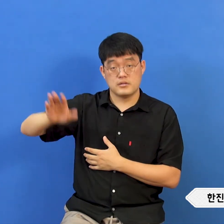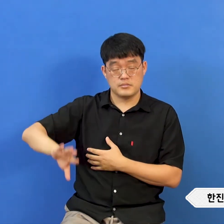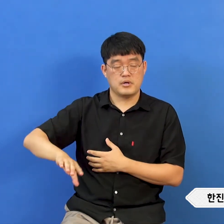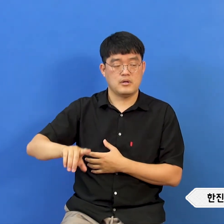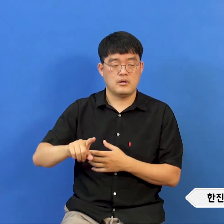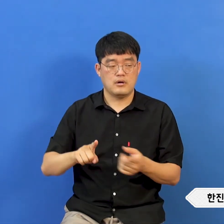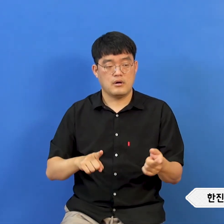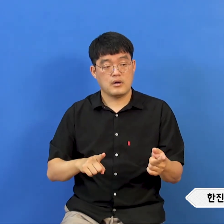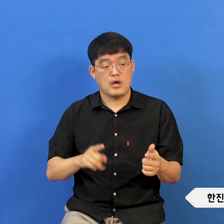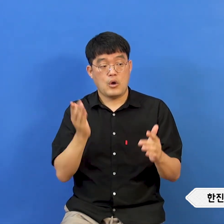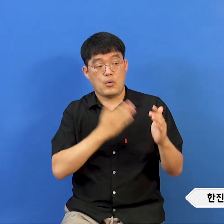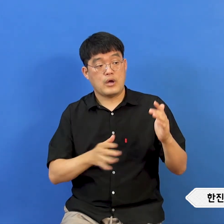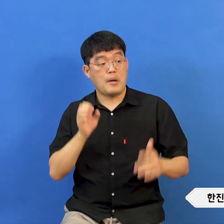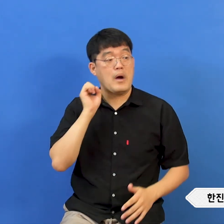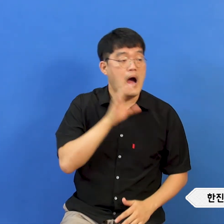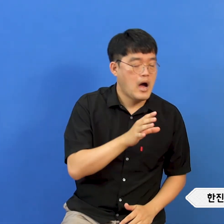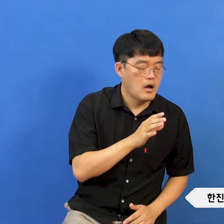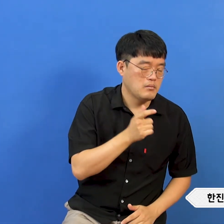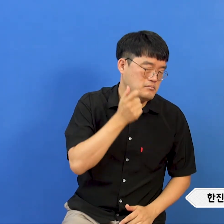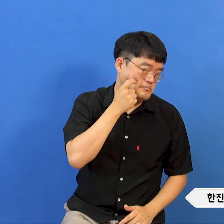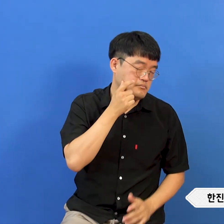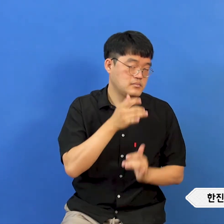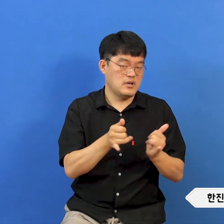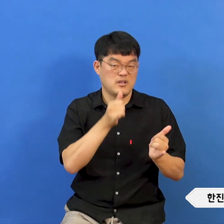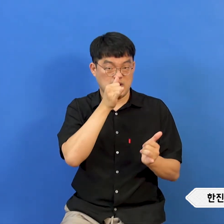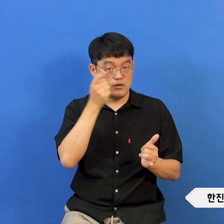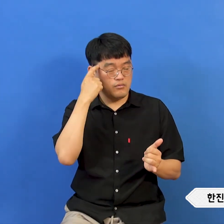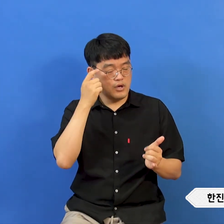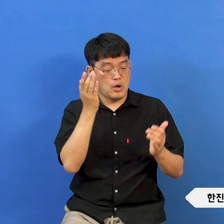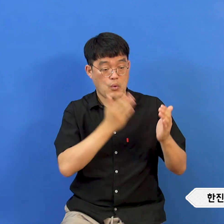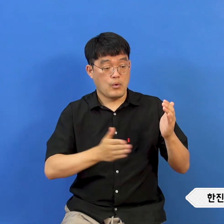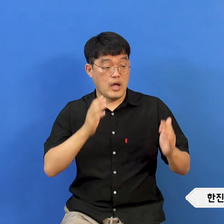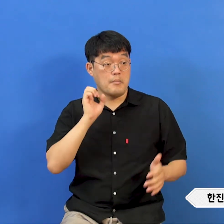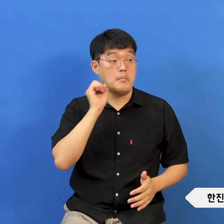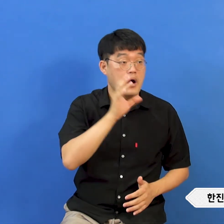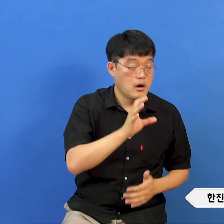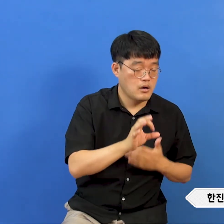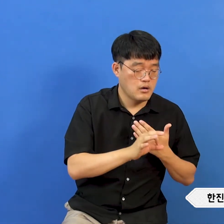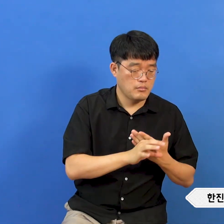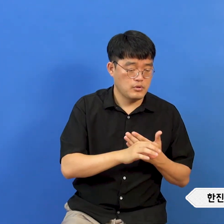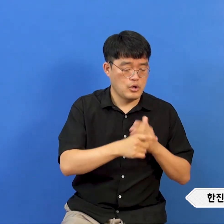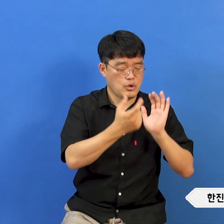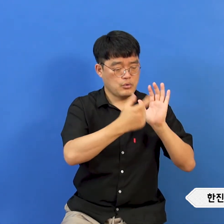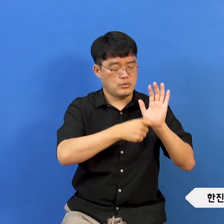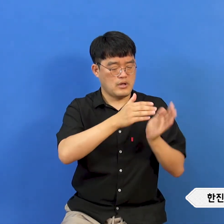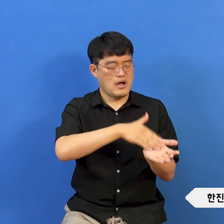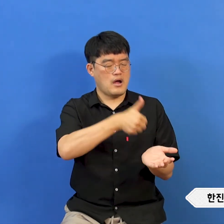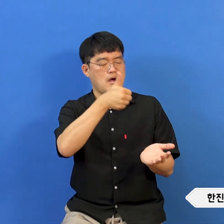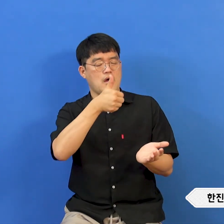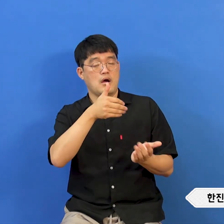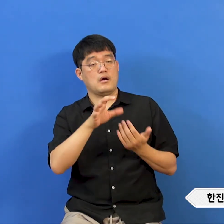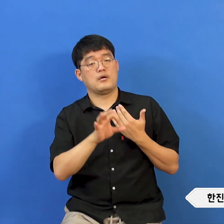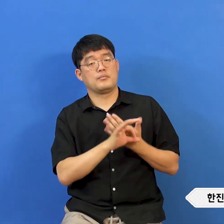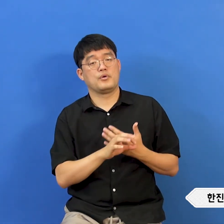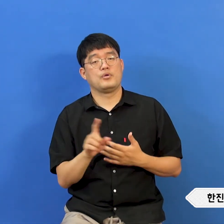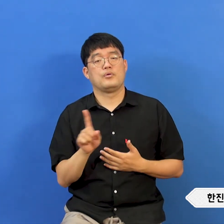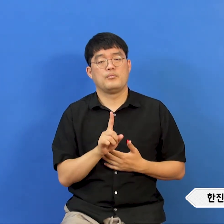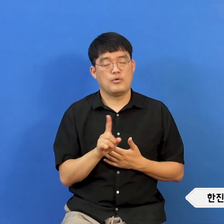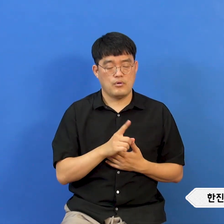교단에게 반대를 했다가는 그냥 교단으로부터 그냥 쫓겨나가면 의료보험 혜택도